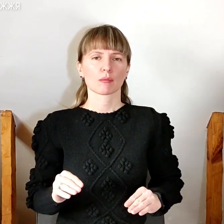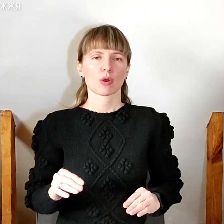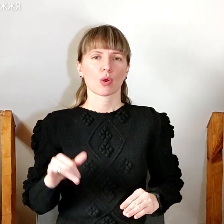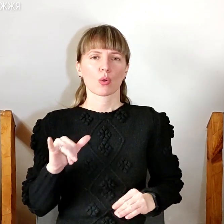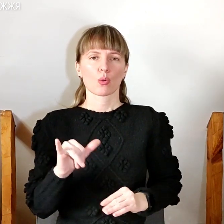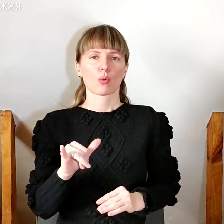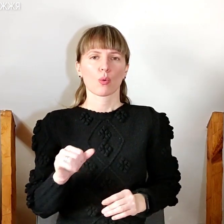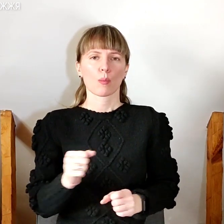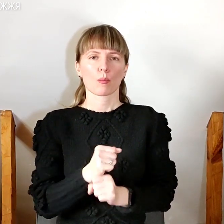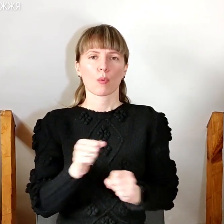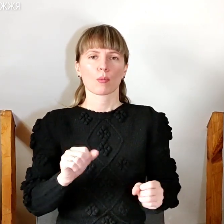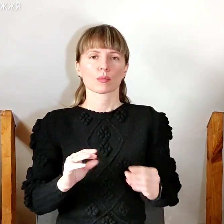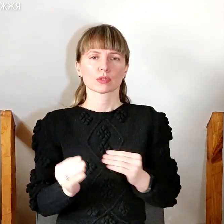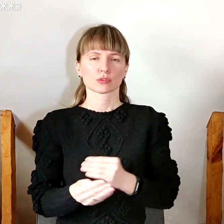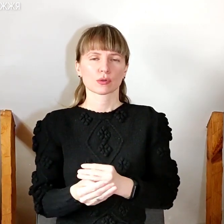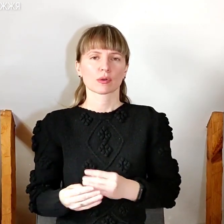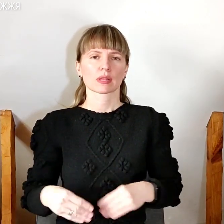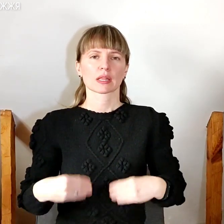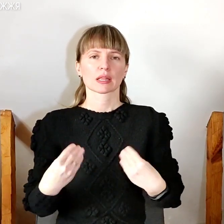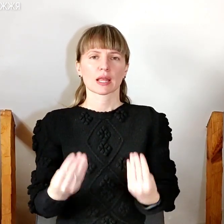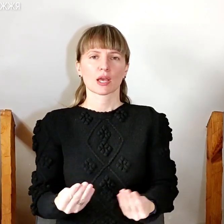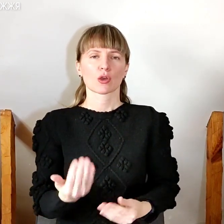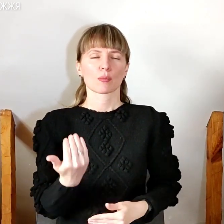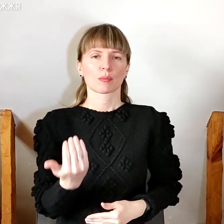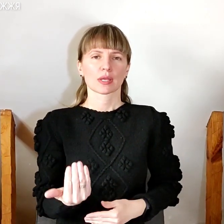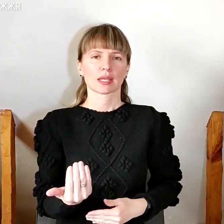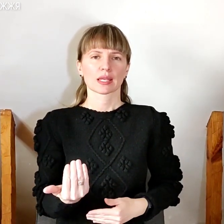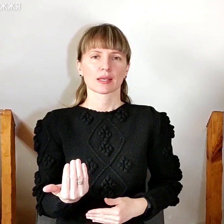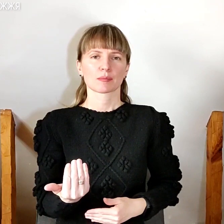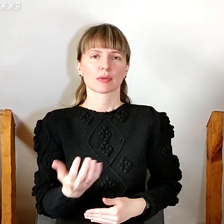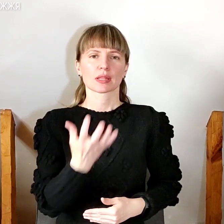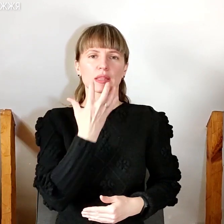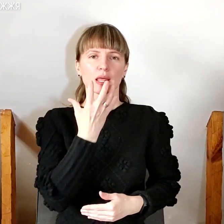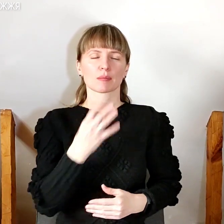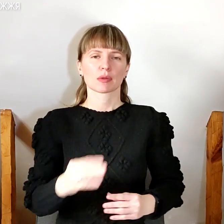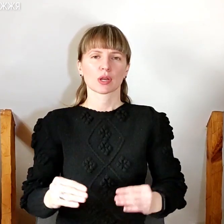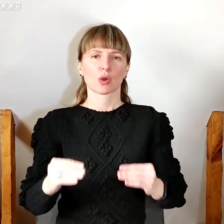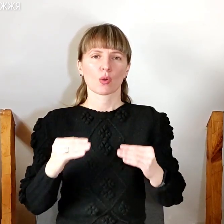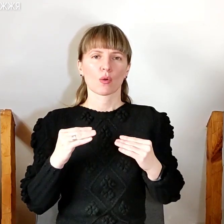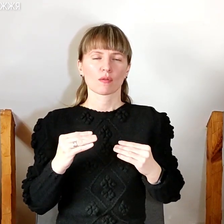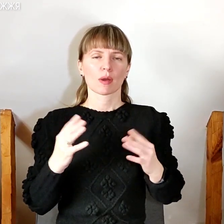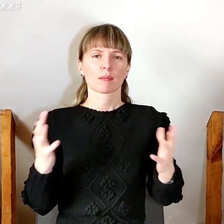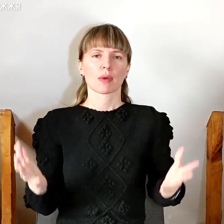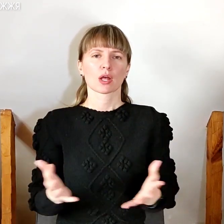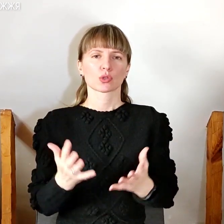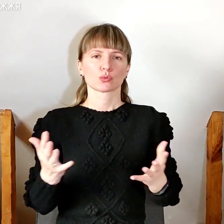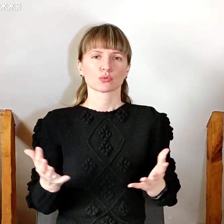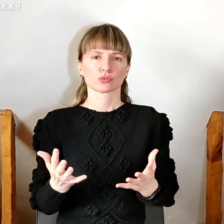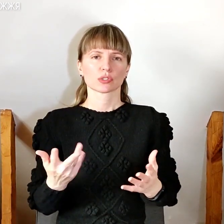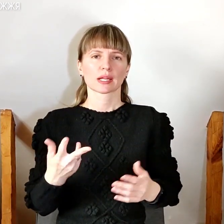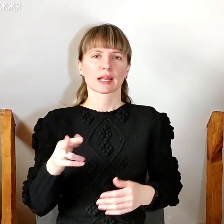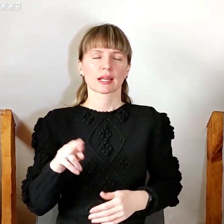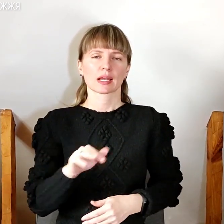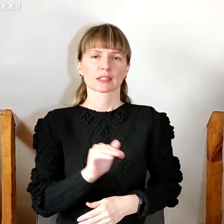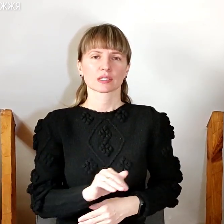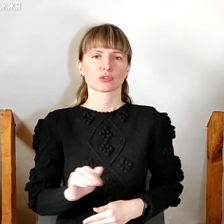бомбосховище, предоставляємо їм теплі ковдри, подушки для діточок. діточок,